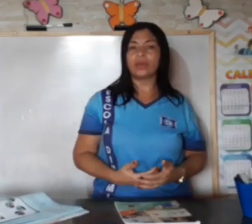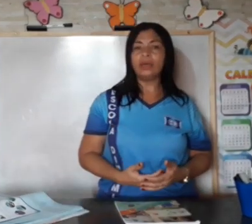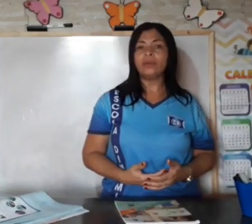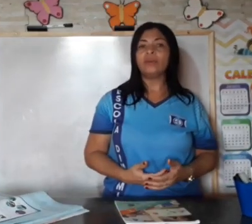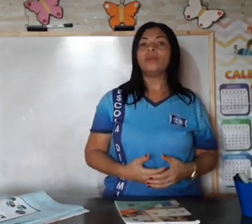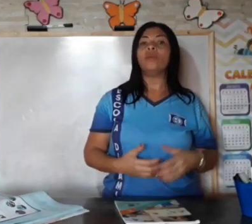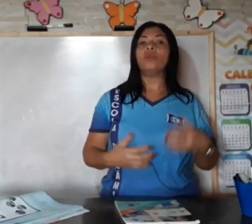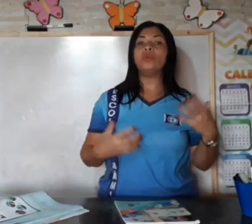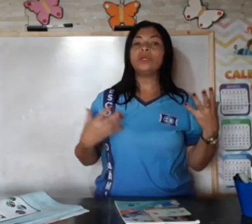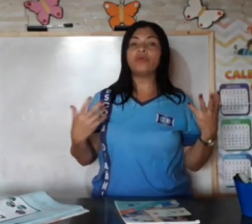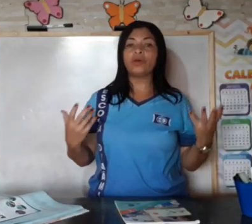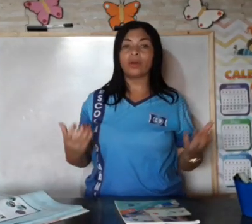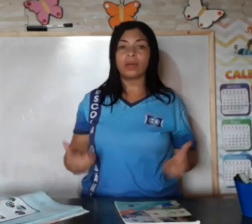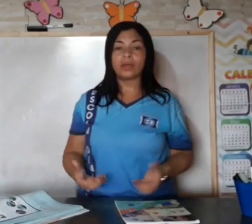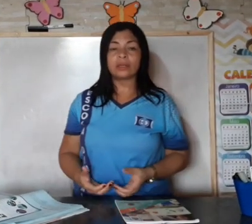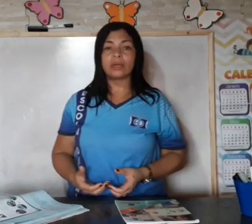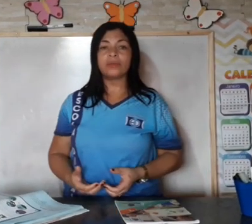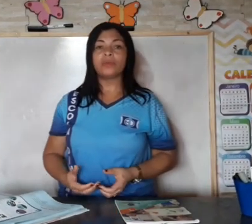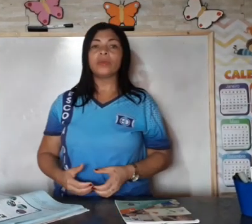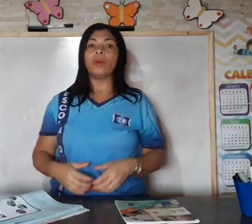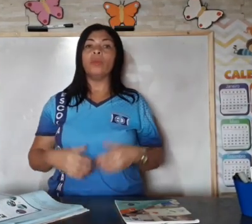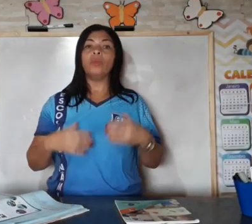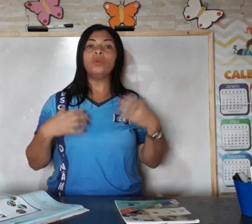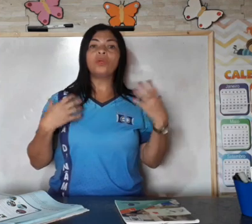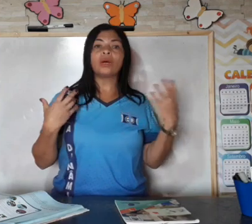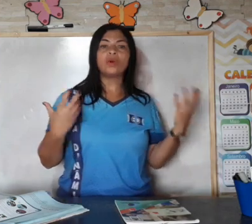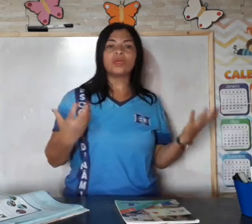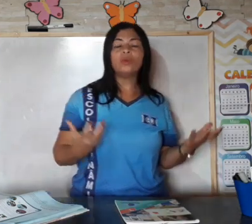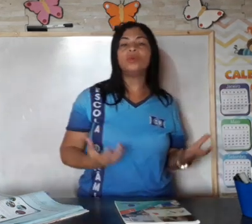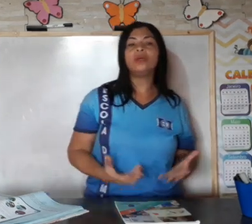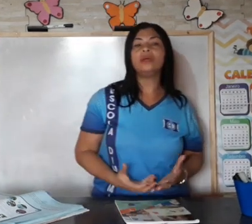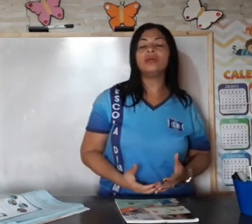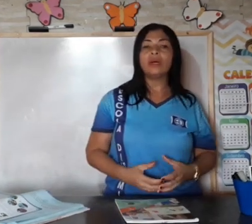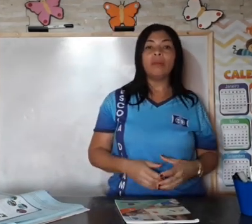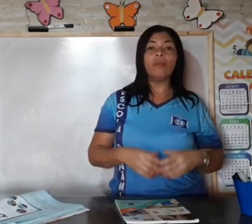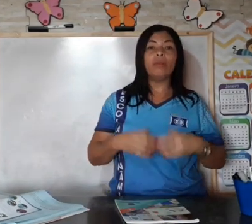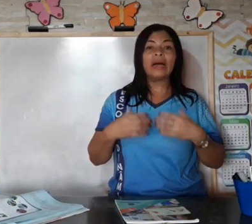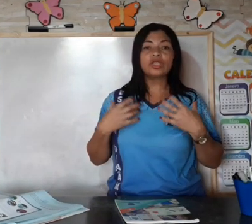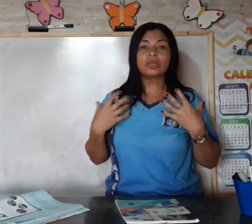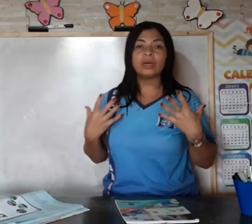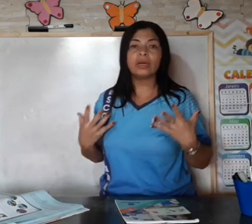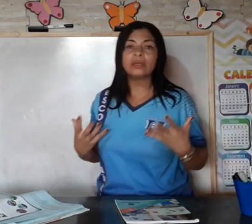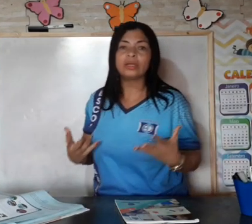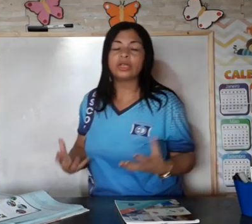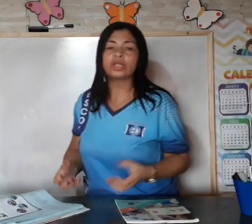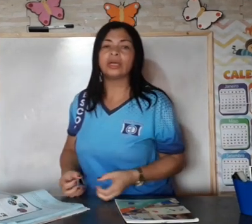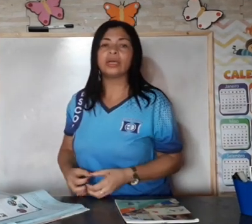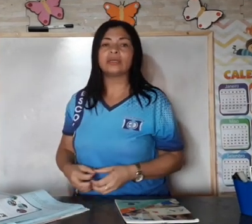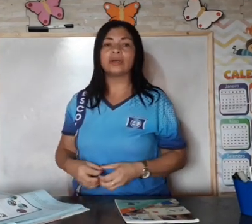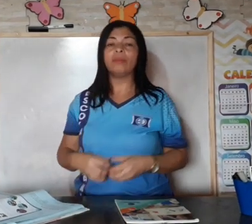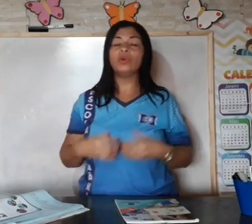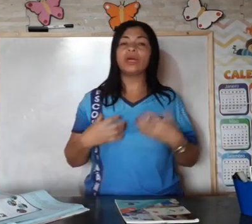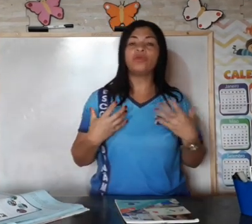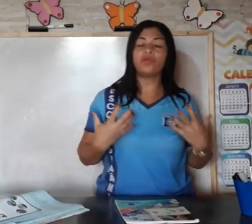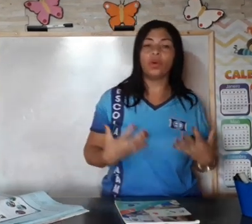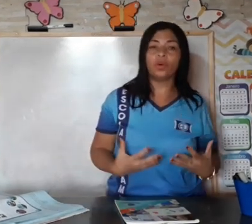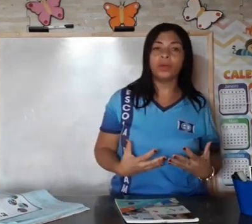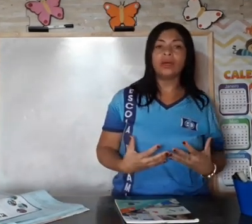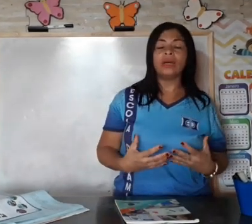quê? Muita violência, muita coisa ruim, bastante tristeza, muita fome.